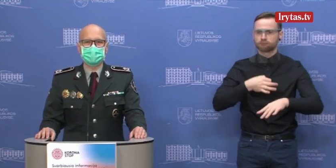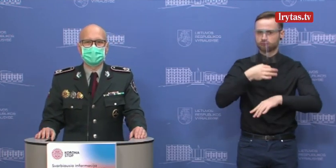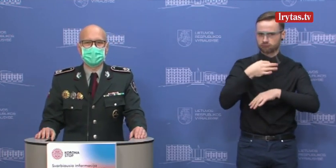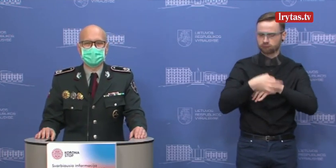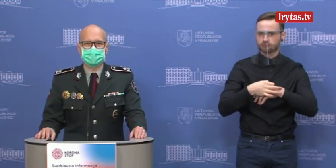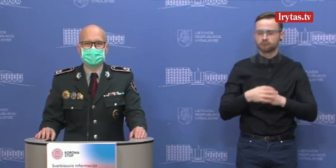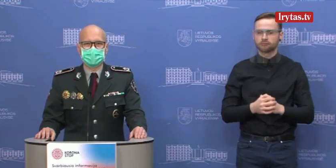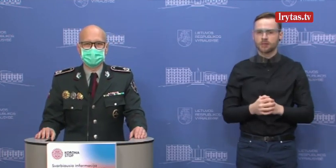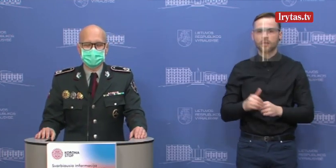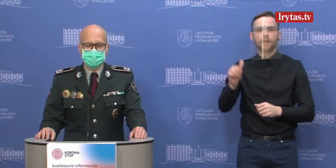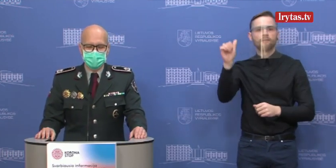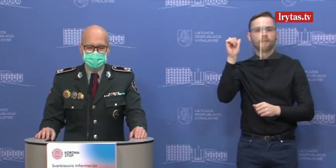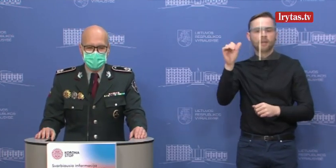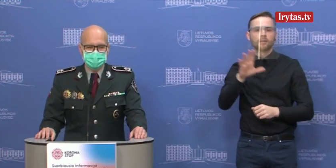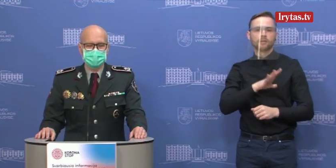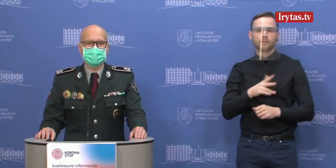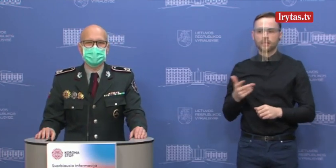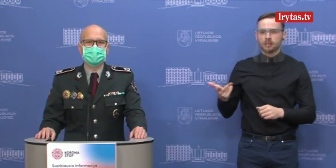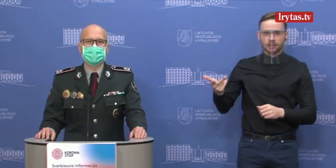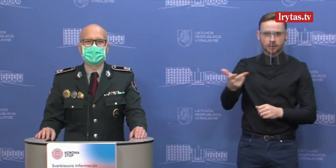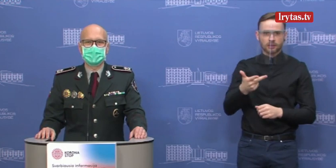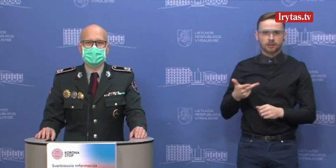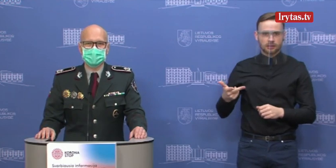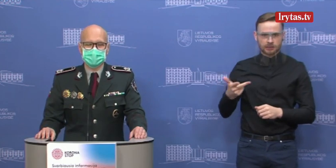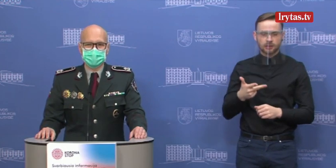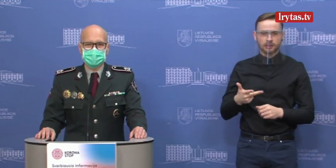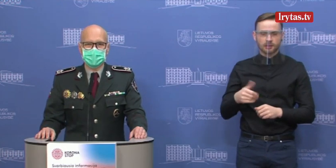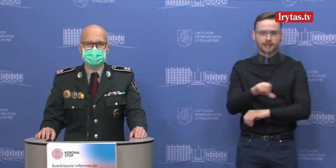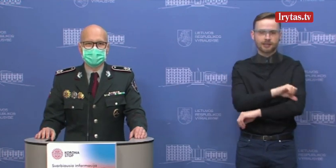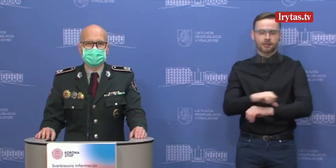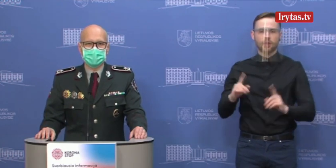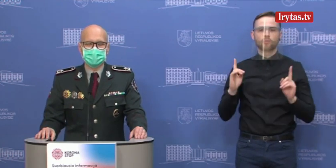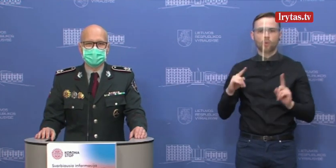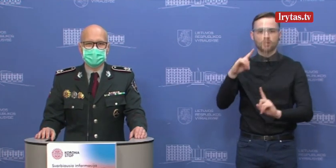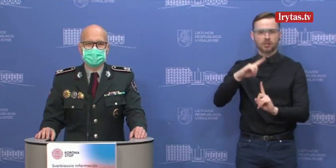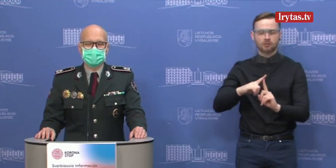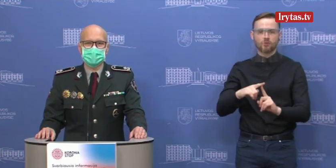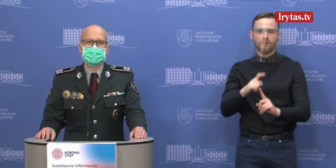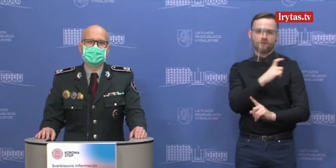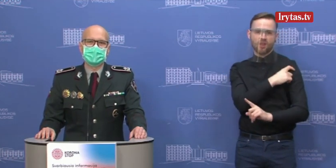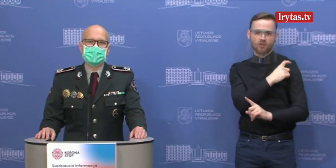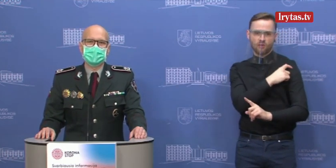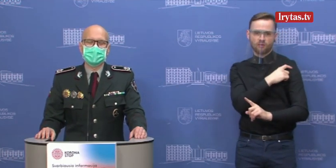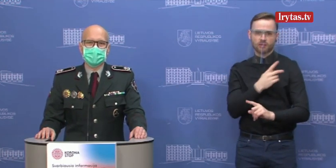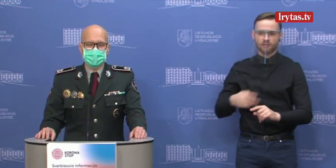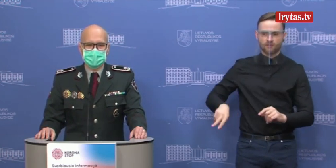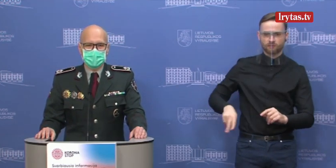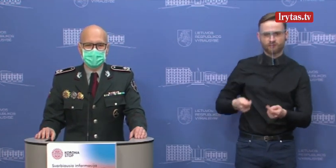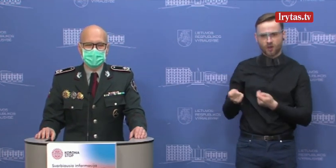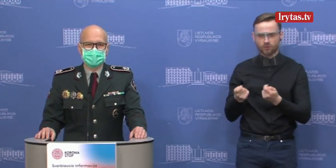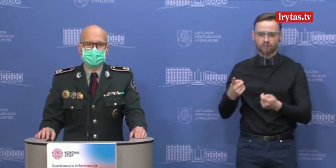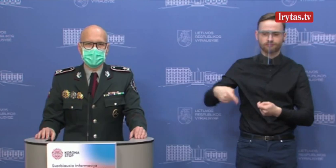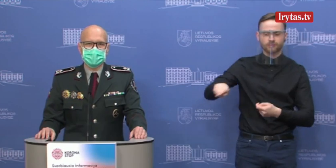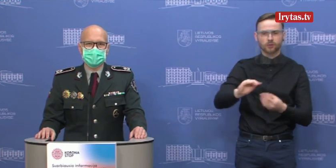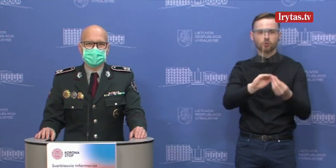Vakar įvyko mūsų trijų Baltijos valstybių sienos apsaugos tarnybų vadovų pasitarimas. Šio